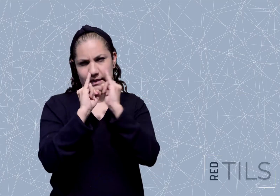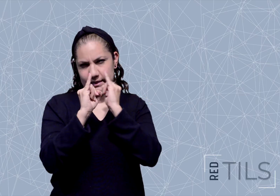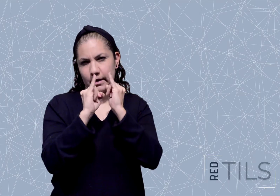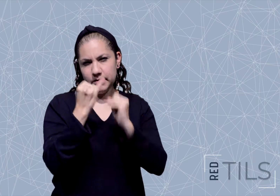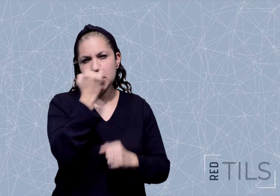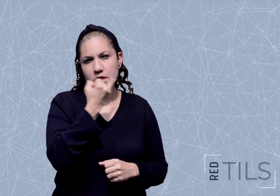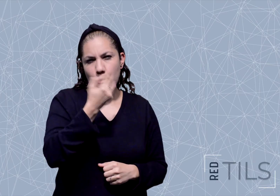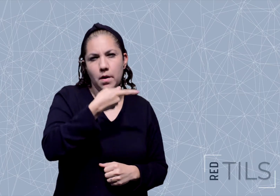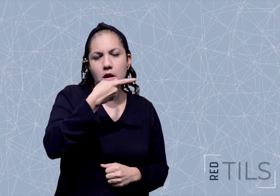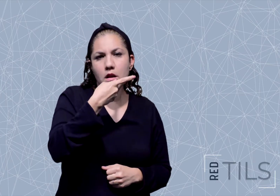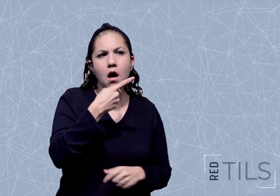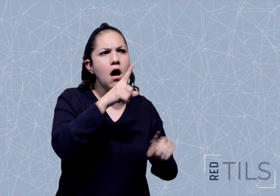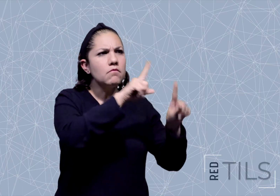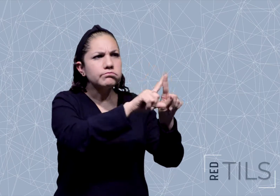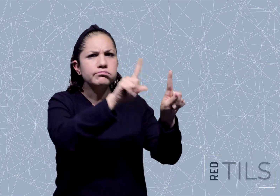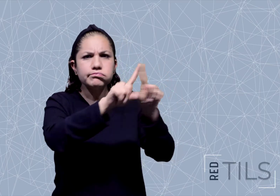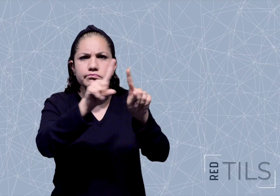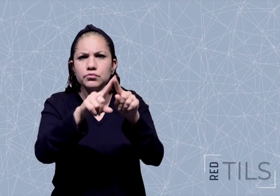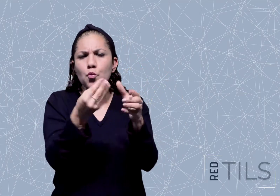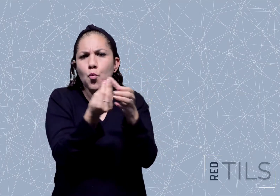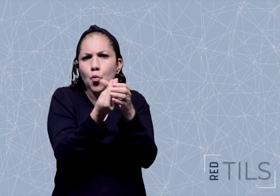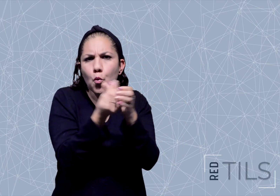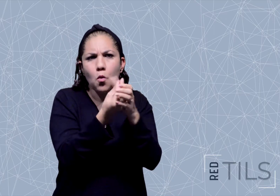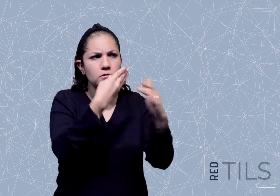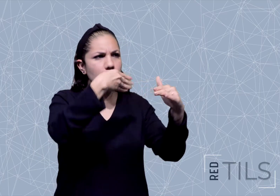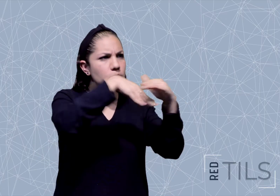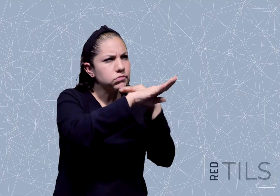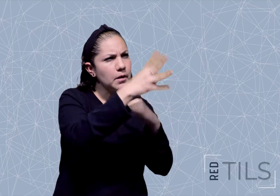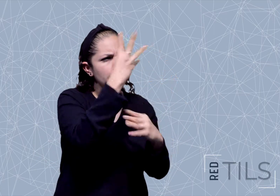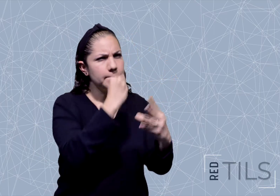intérpretes de lenguas de señas las opciones son más limitadas.